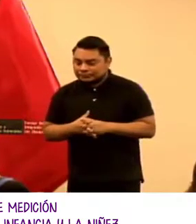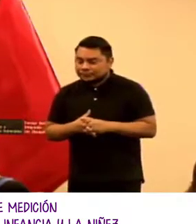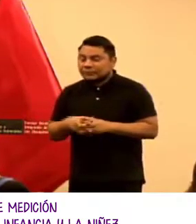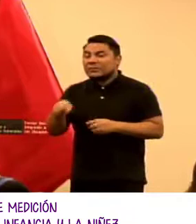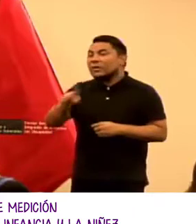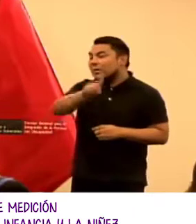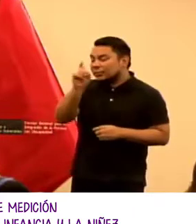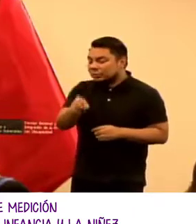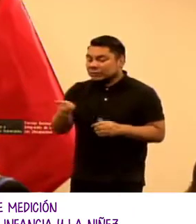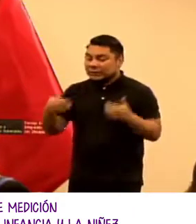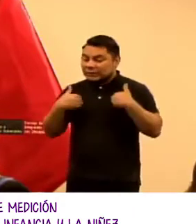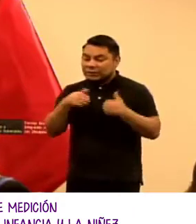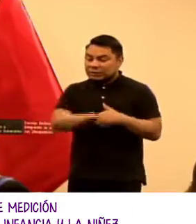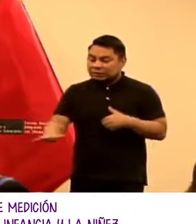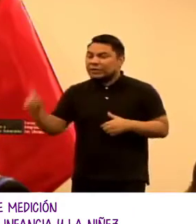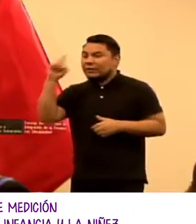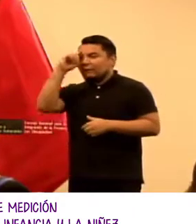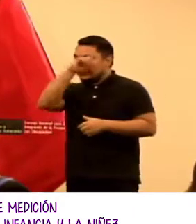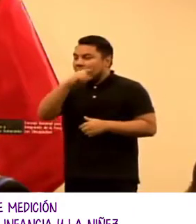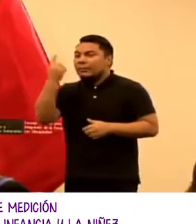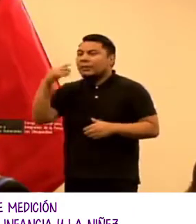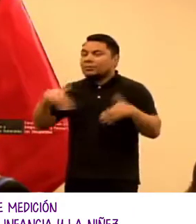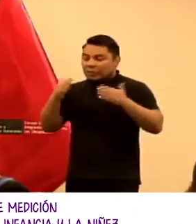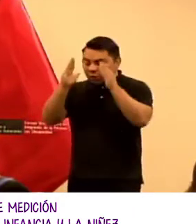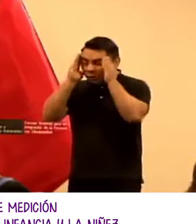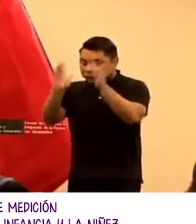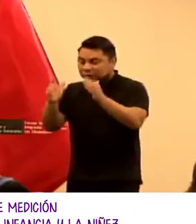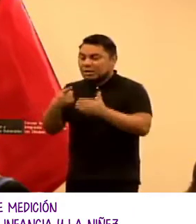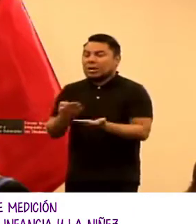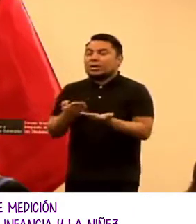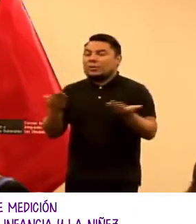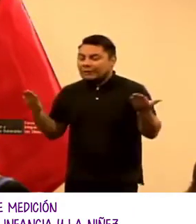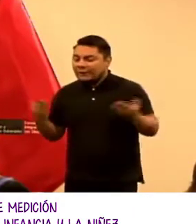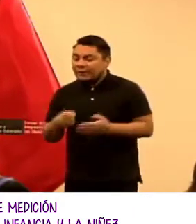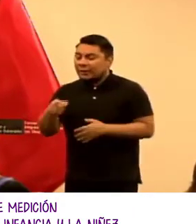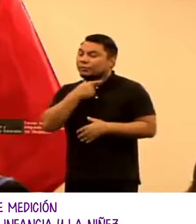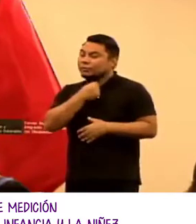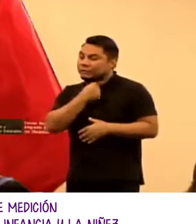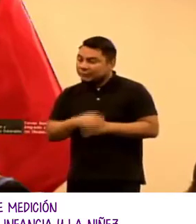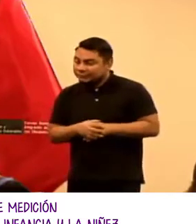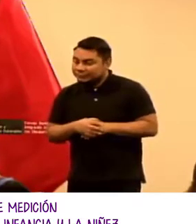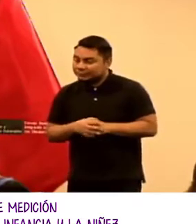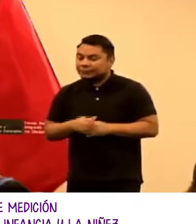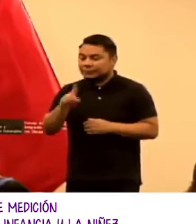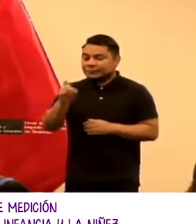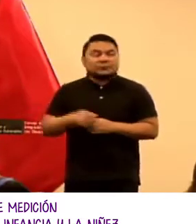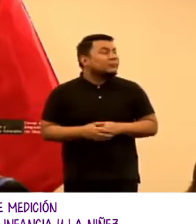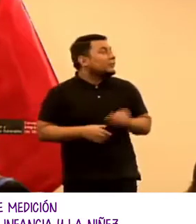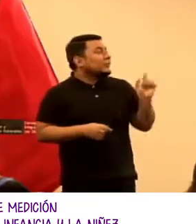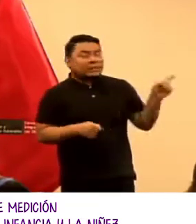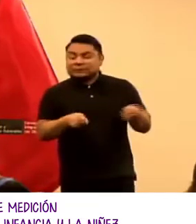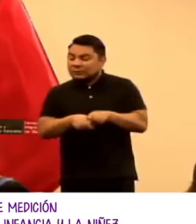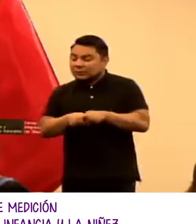Y la pregunta es, ¿tiene el niño o la niña dificultad para concentrarse en las actividades que le gustan? Aquí también esa es